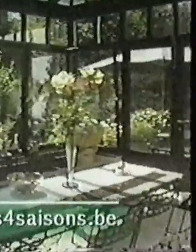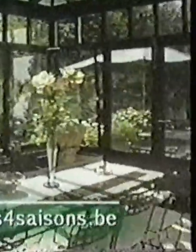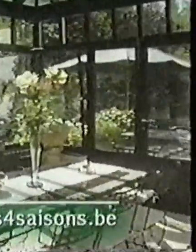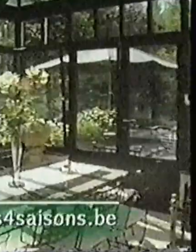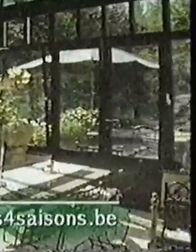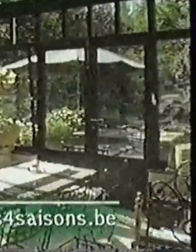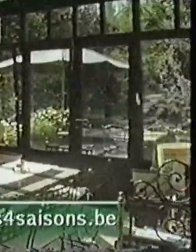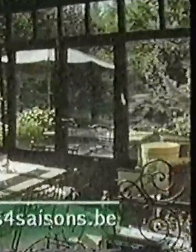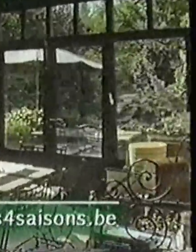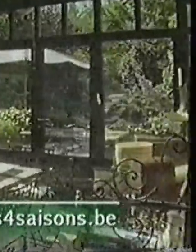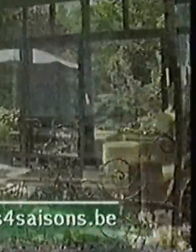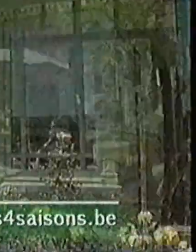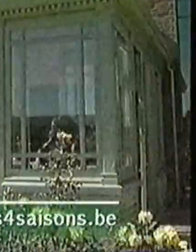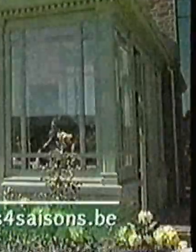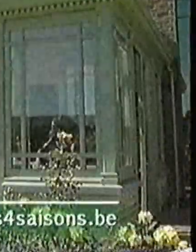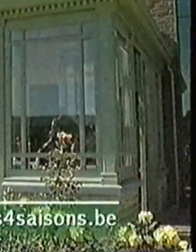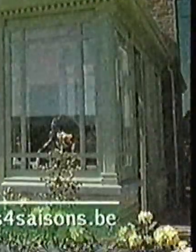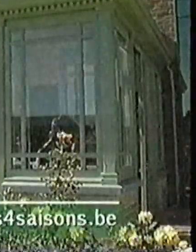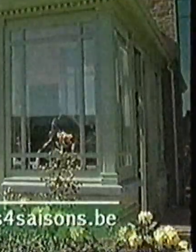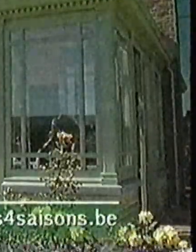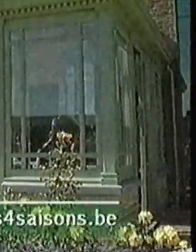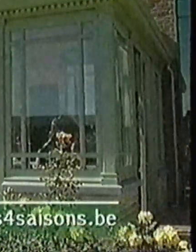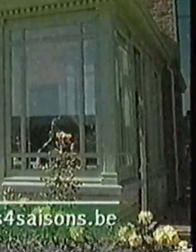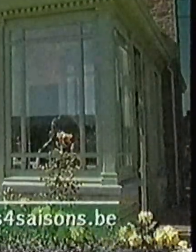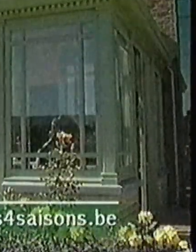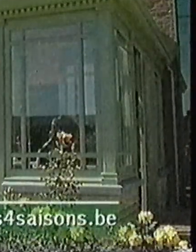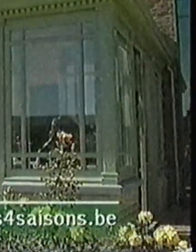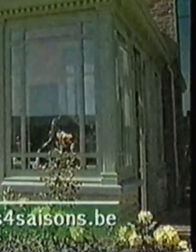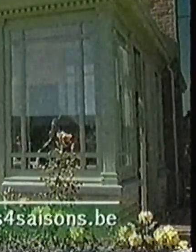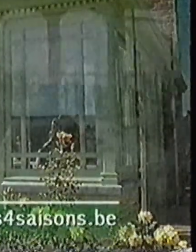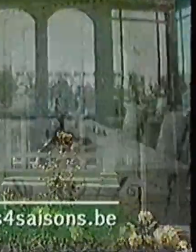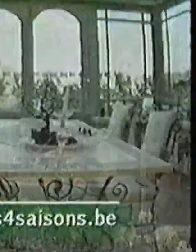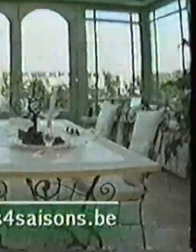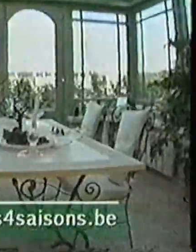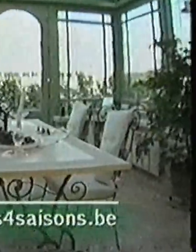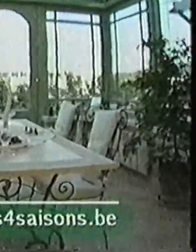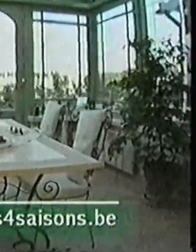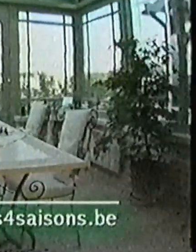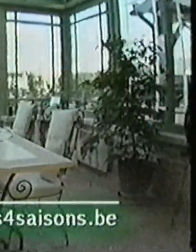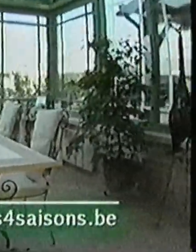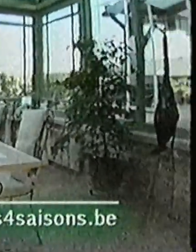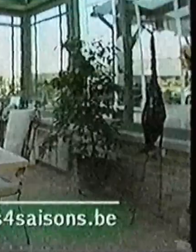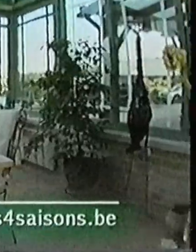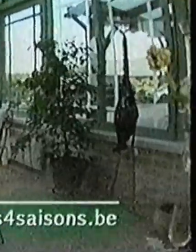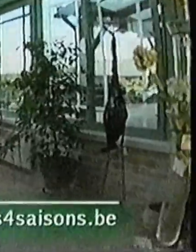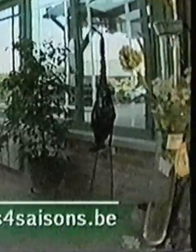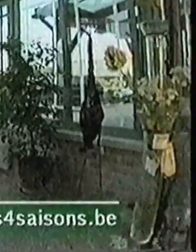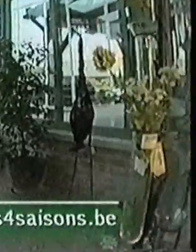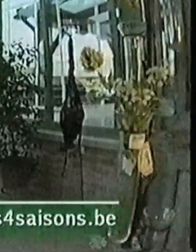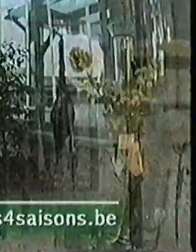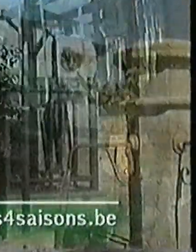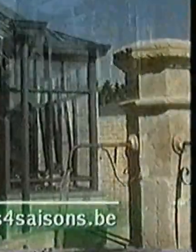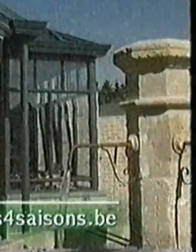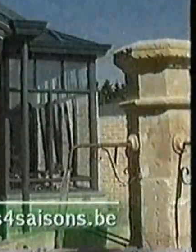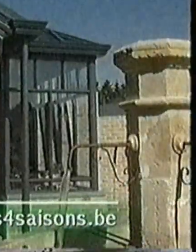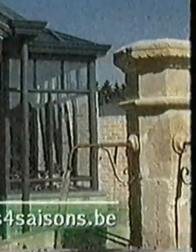Les Vérandas 4 saisons à Marche. 17 ans d'expérience. Un showroom unique en